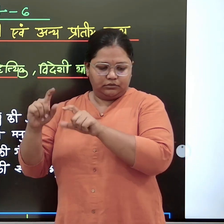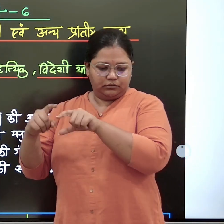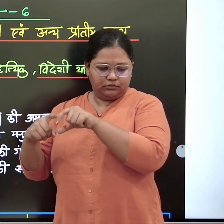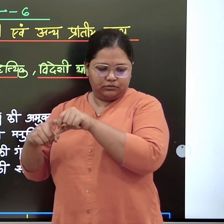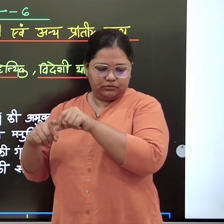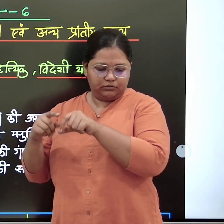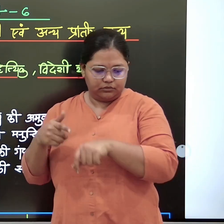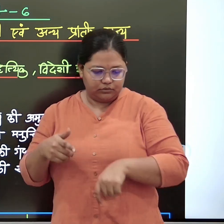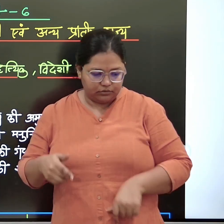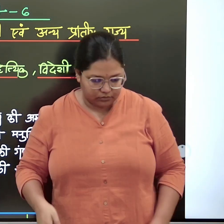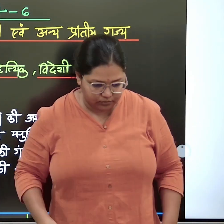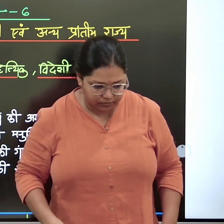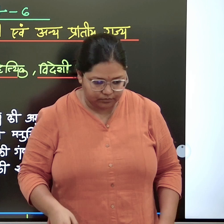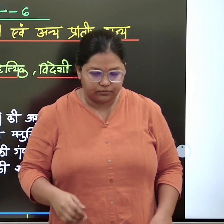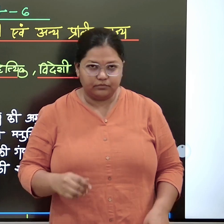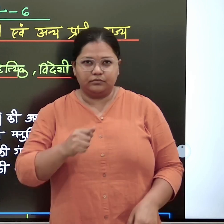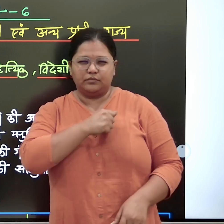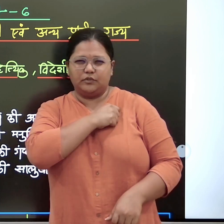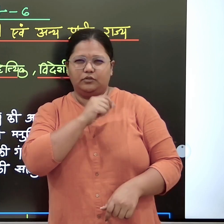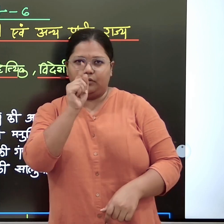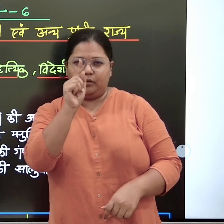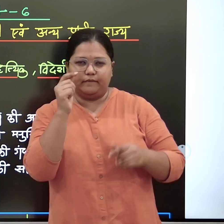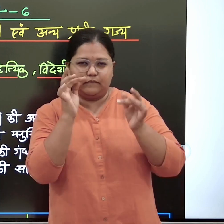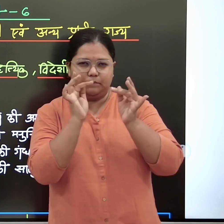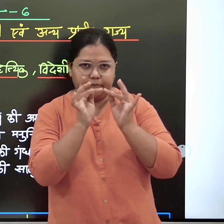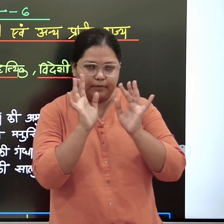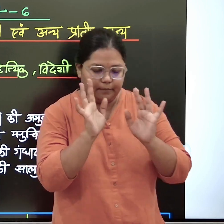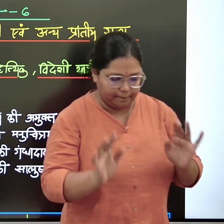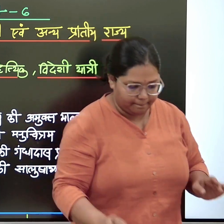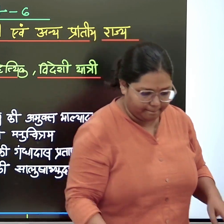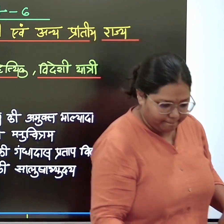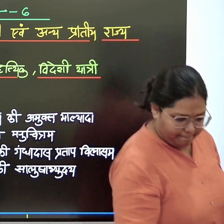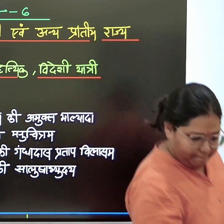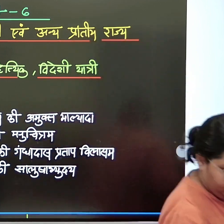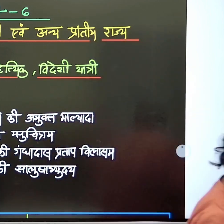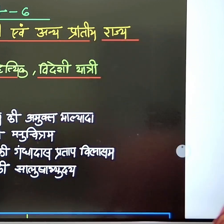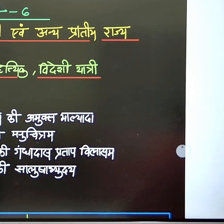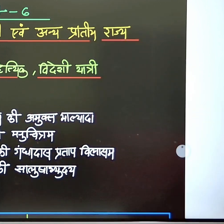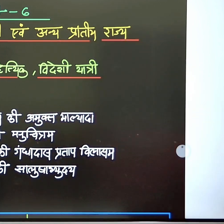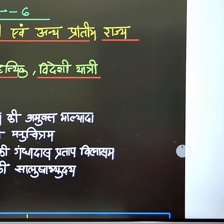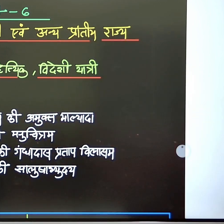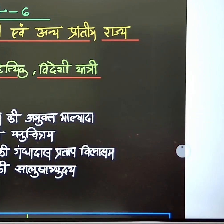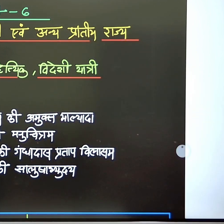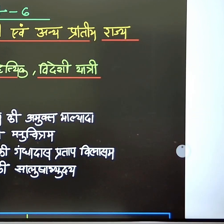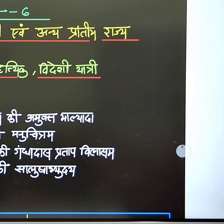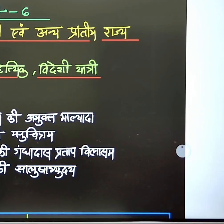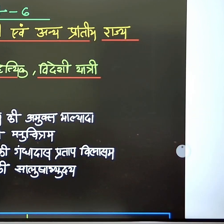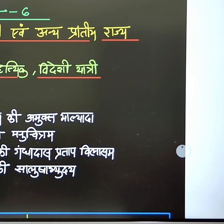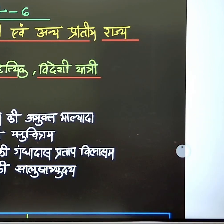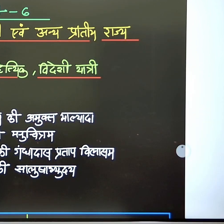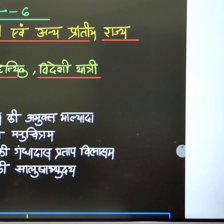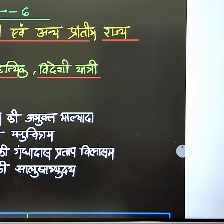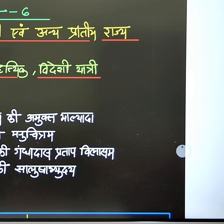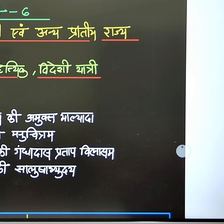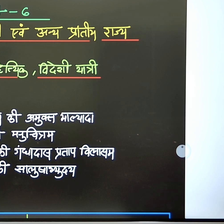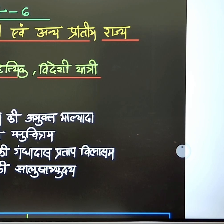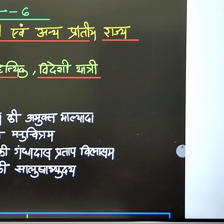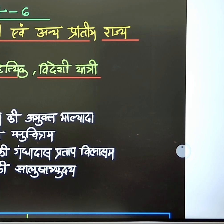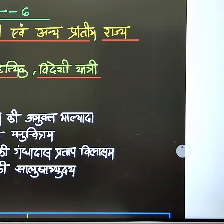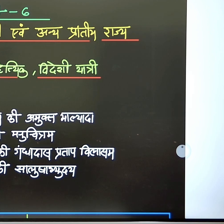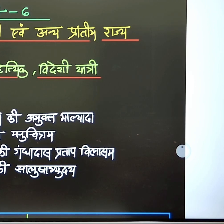इस्लाम धर्म में आ गए थे, ठीक है। अब ये लोग क्या हुए थे, दिल्ली सल्तनत के सेना के तरफ से क्या हो गए